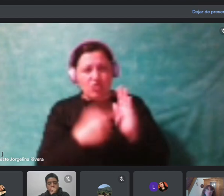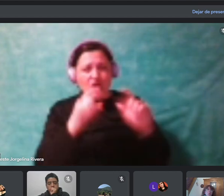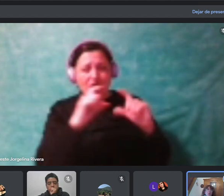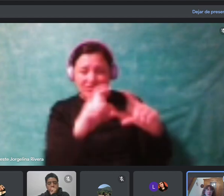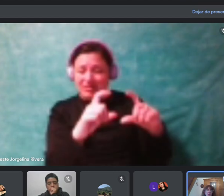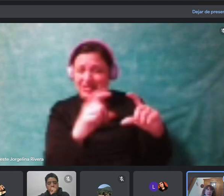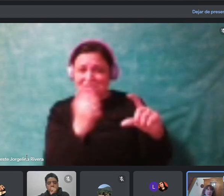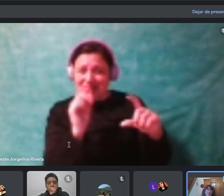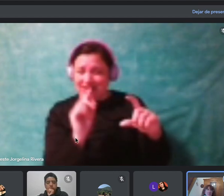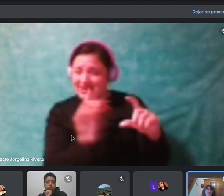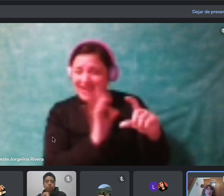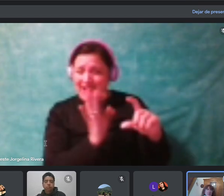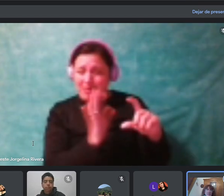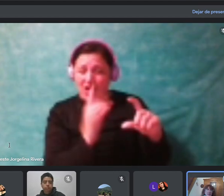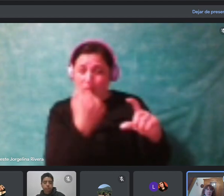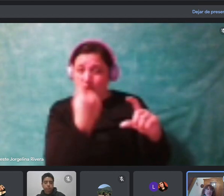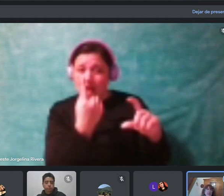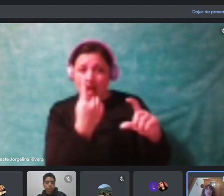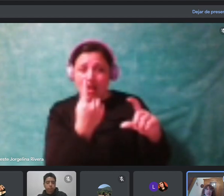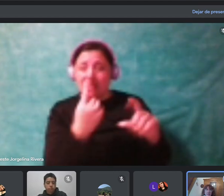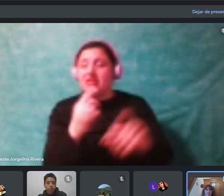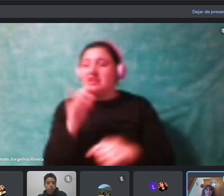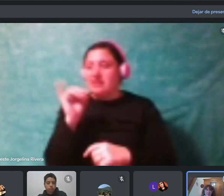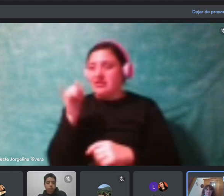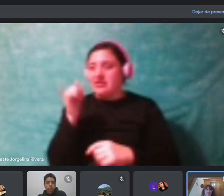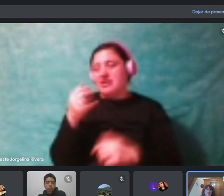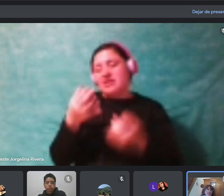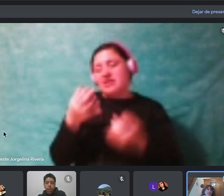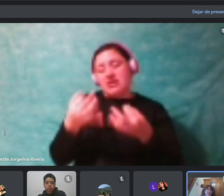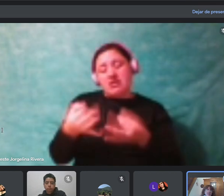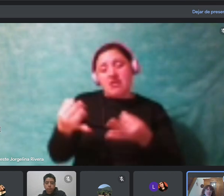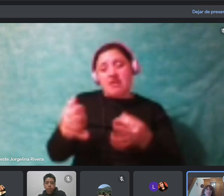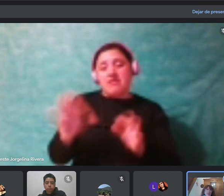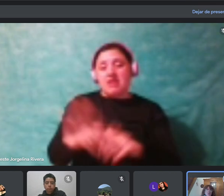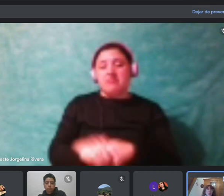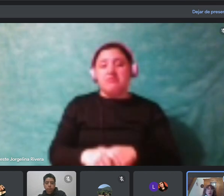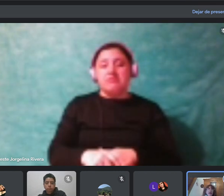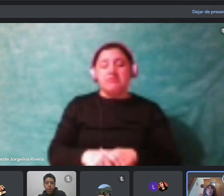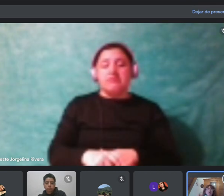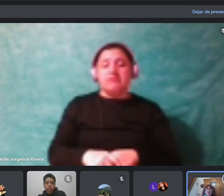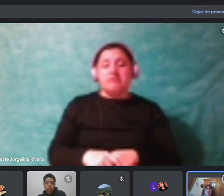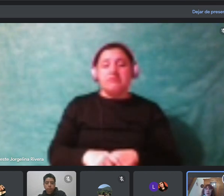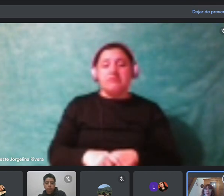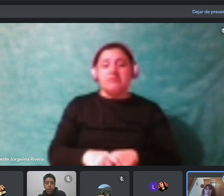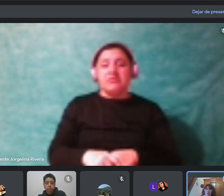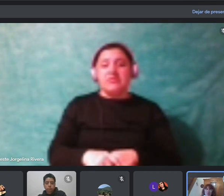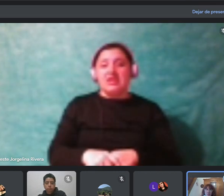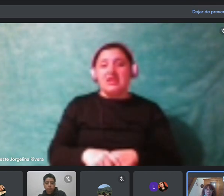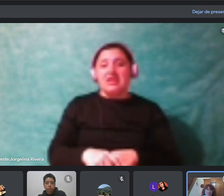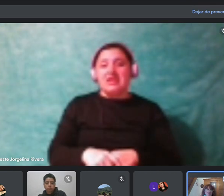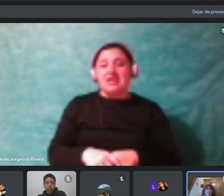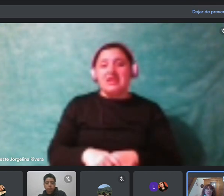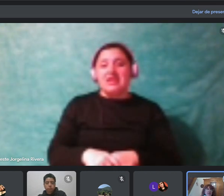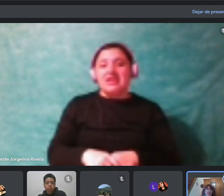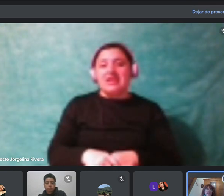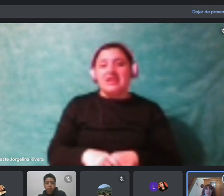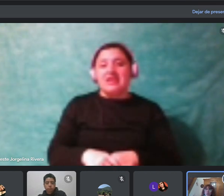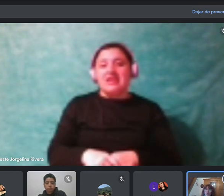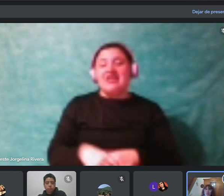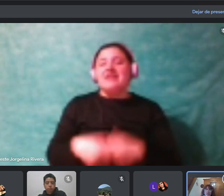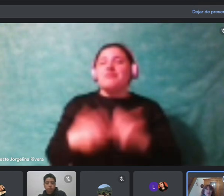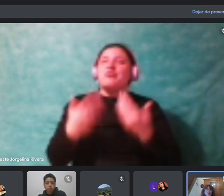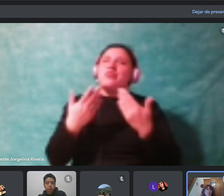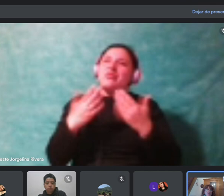sustantivos núcleos, claro. Sí, también está bien, ¿sí? Nunca hay una sola versión. Ni de una frase, ni